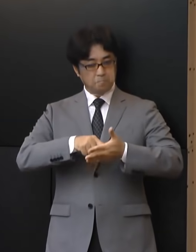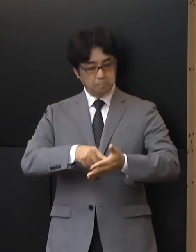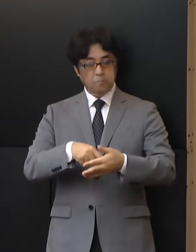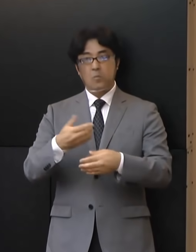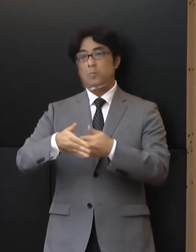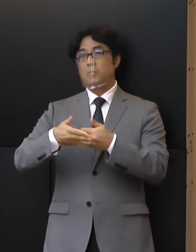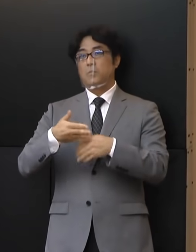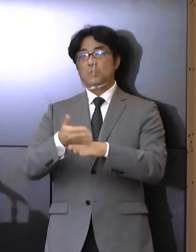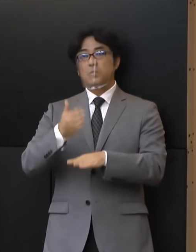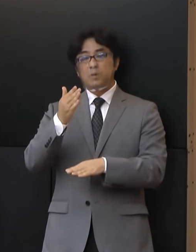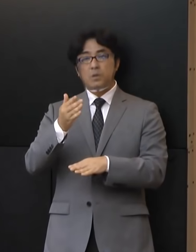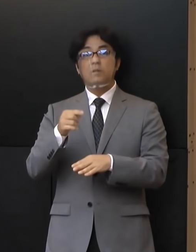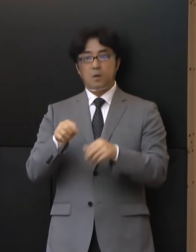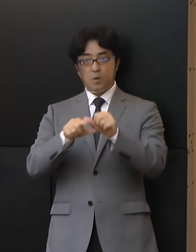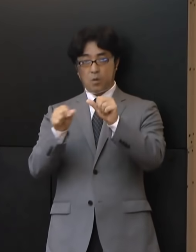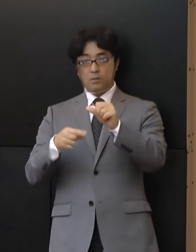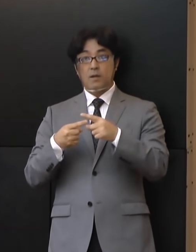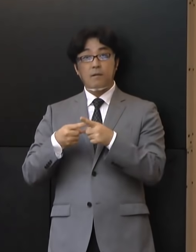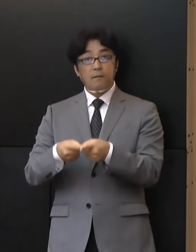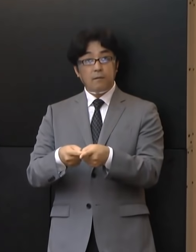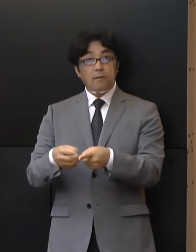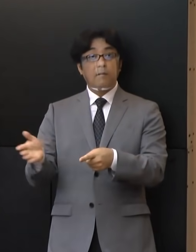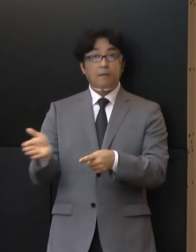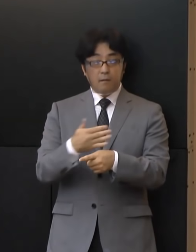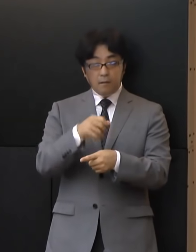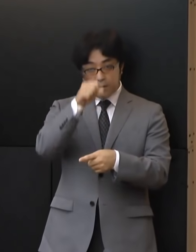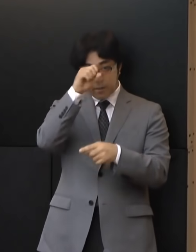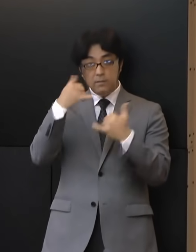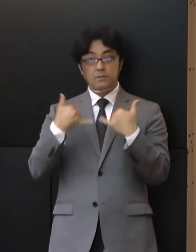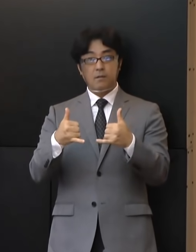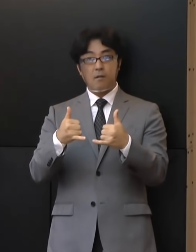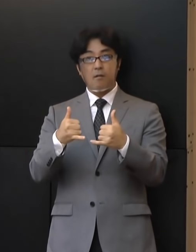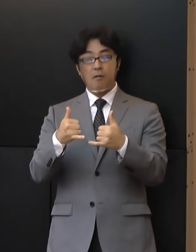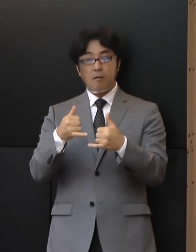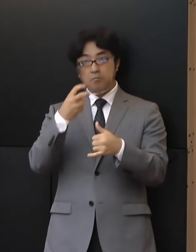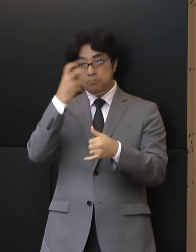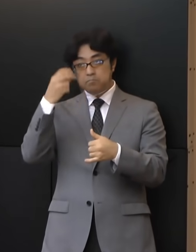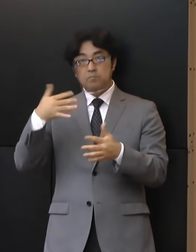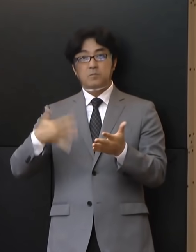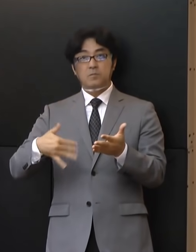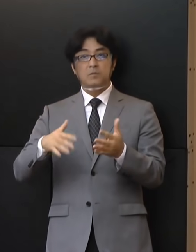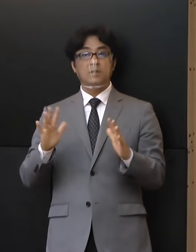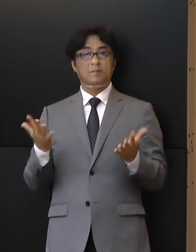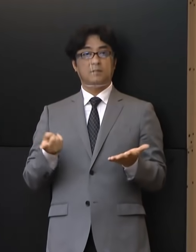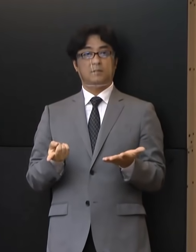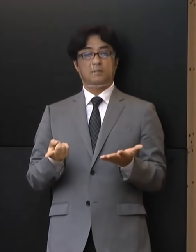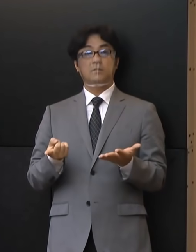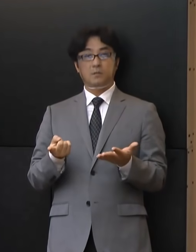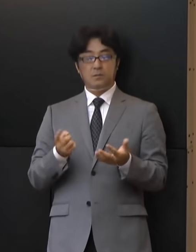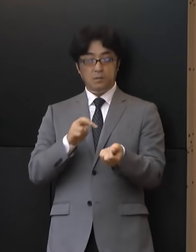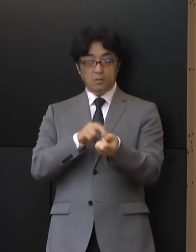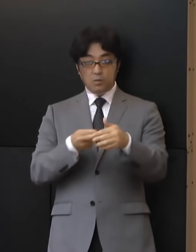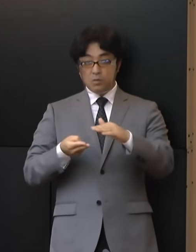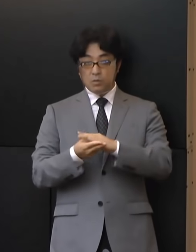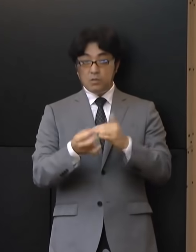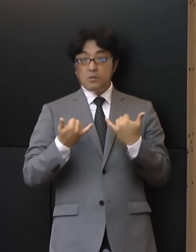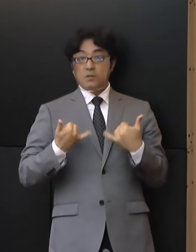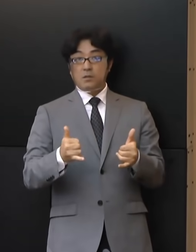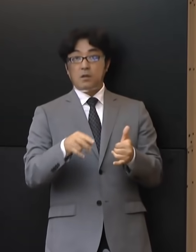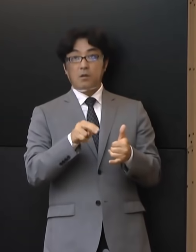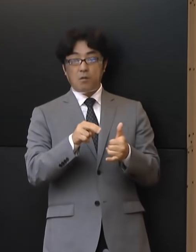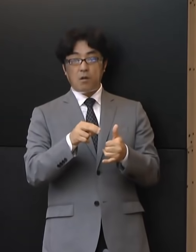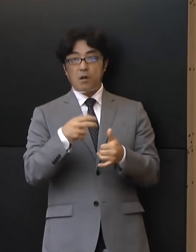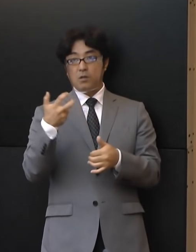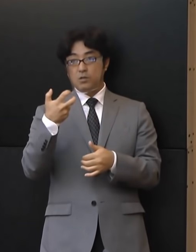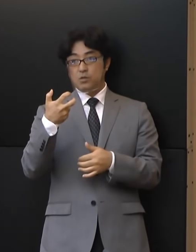、5月に入って新たな感染者は出ておらず、各病院における入院者数は70名未満